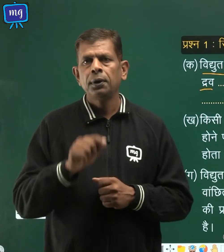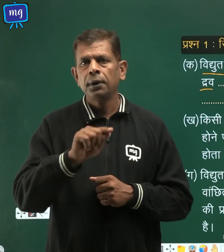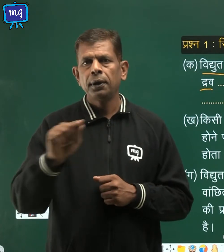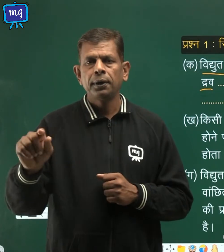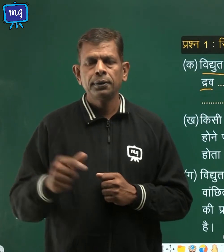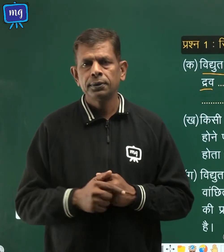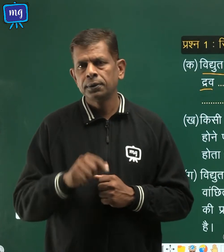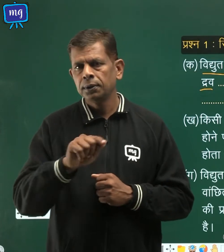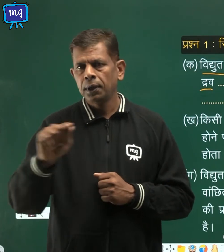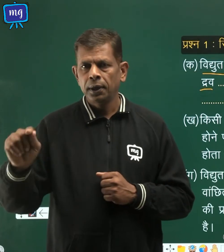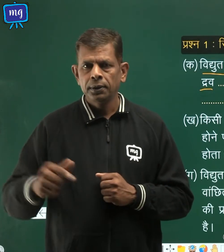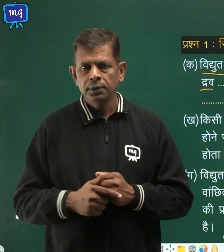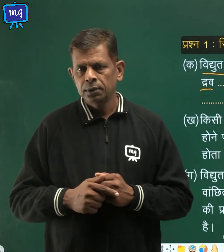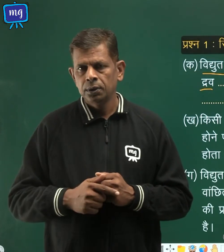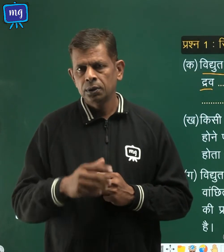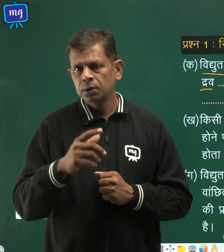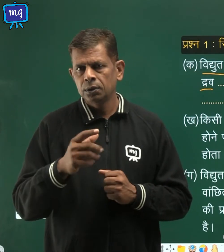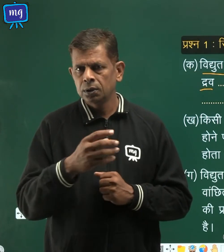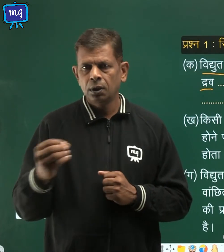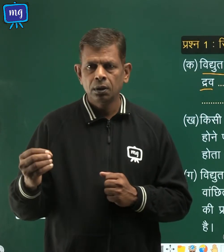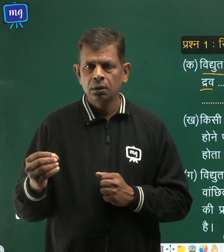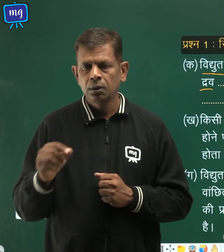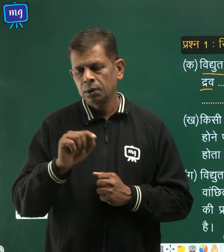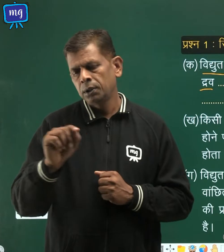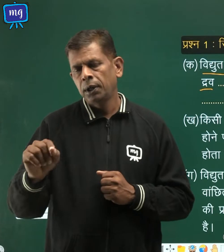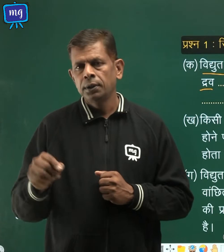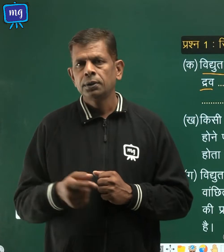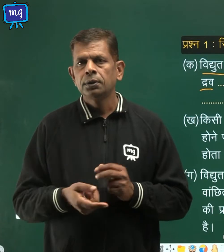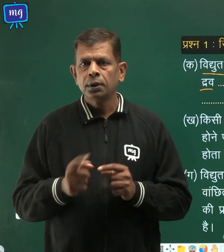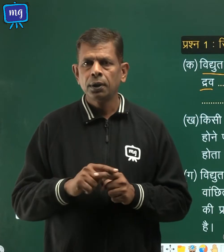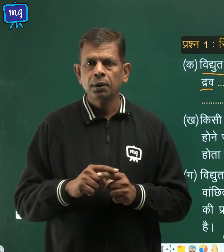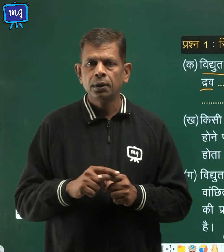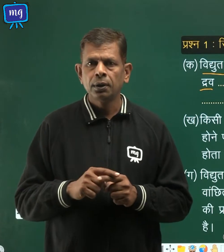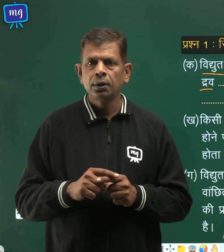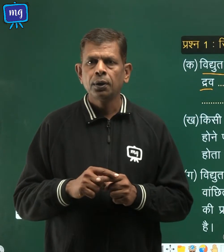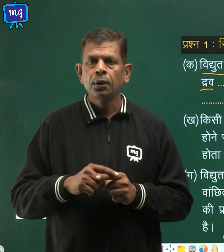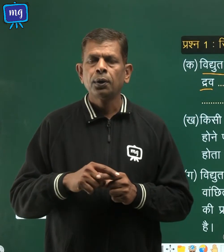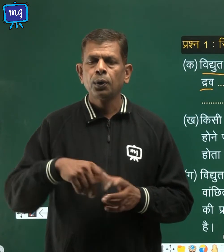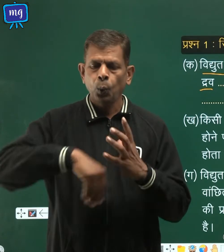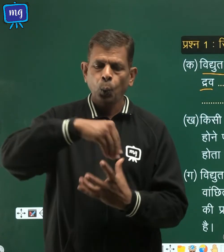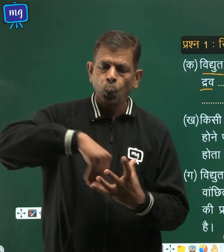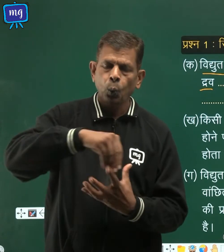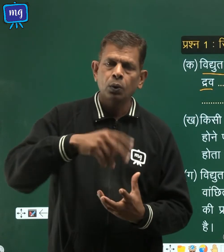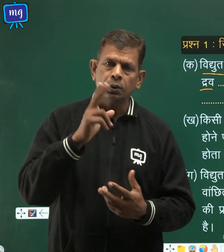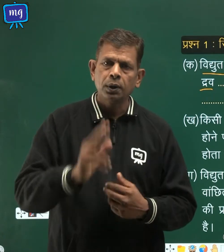डैश डैश तथा डैश के विलयन होते हैं।